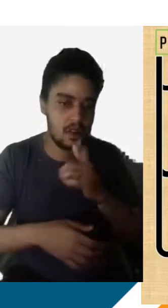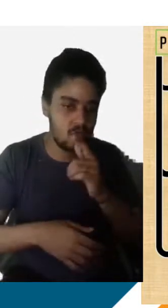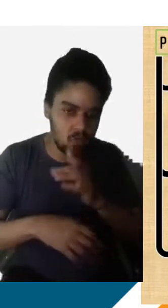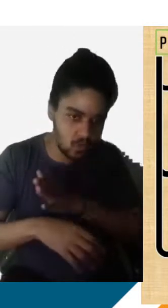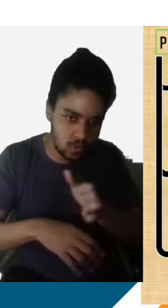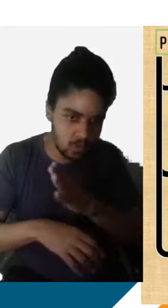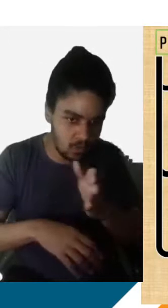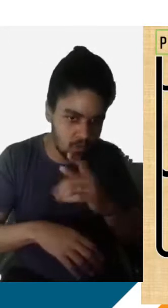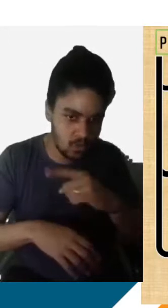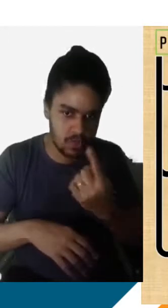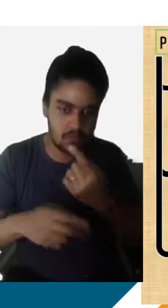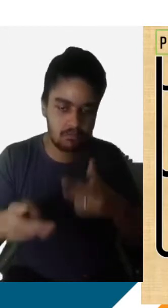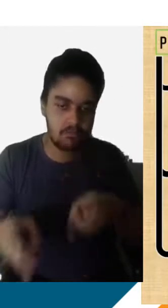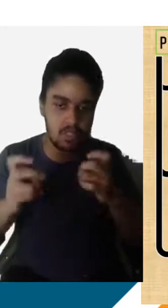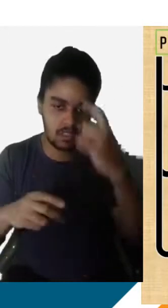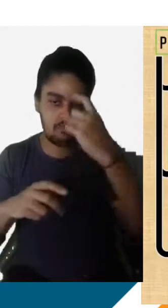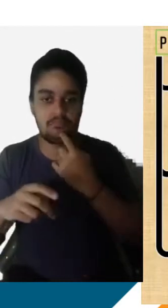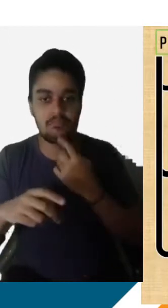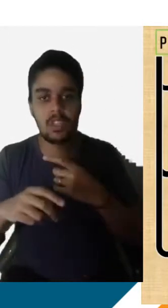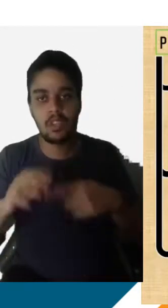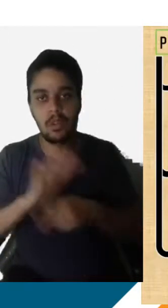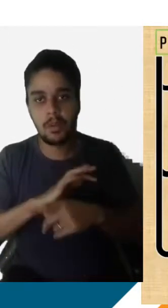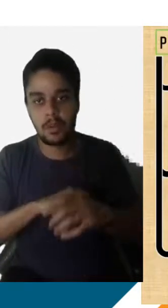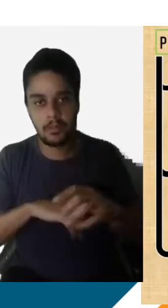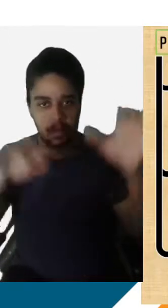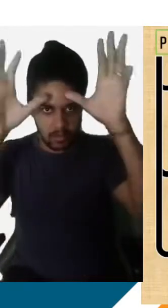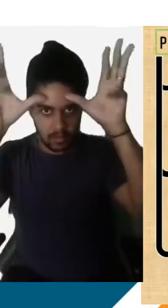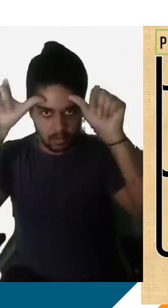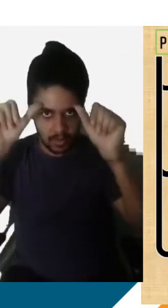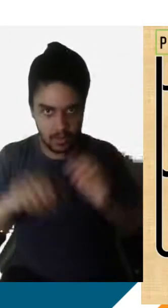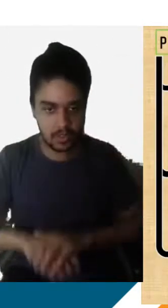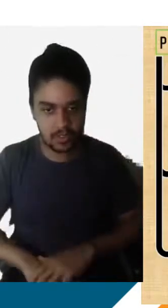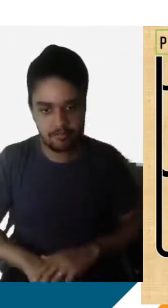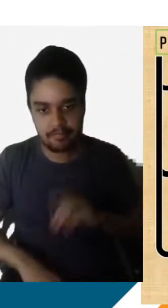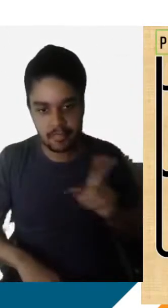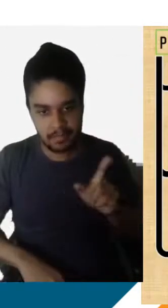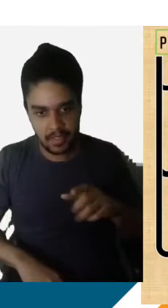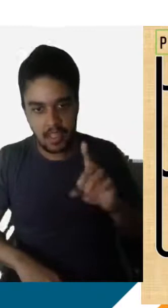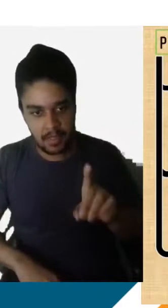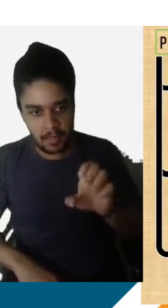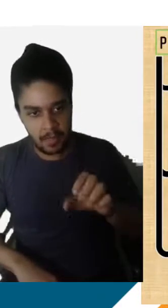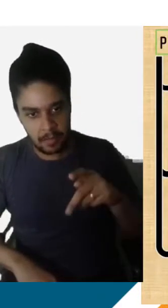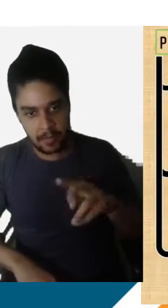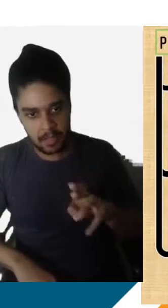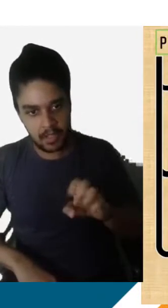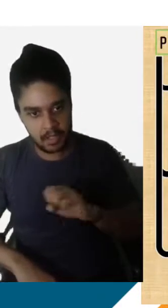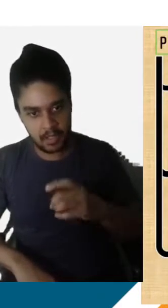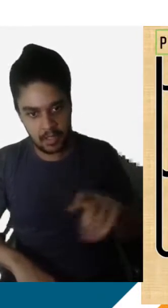planícies fluviais, como a gente percebe nessa imagem da planície amazônica. Já a